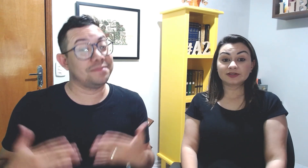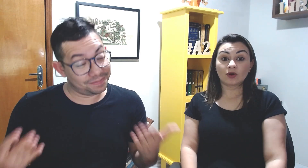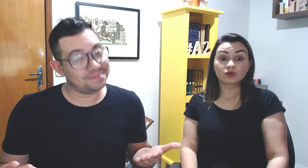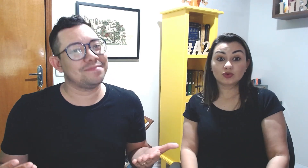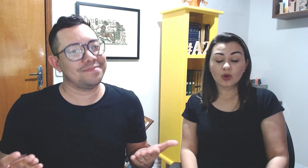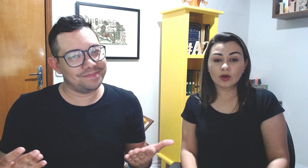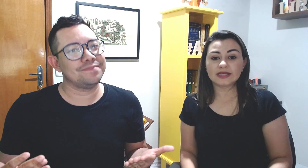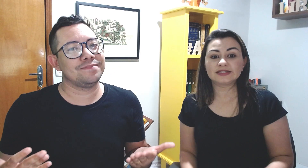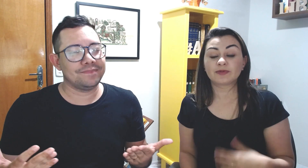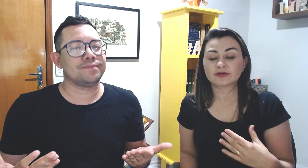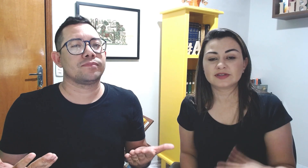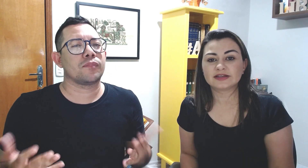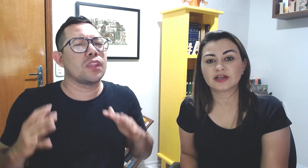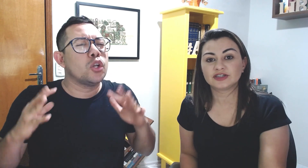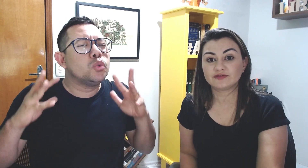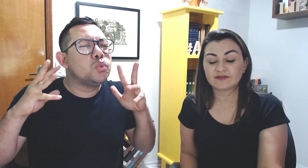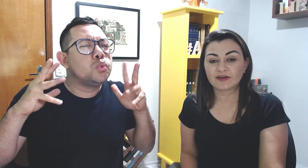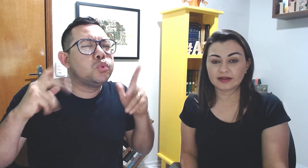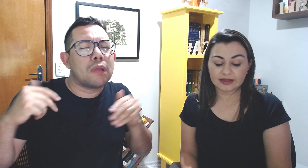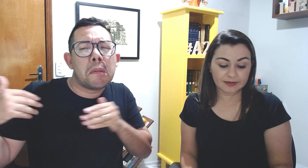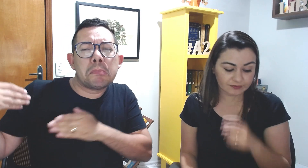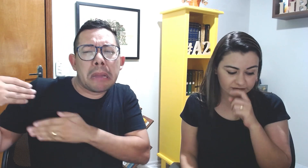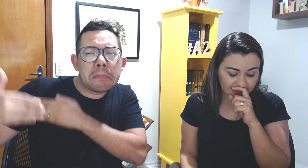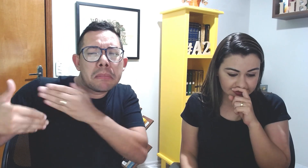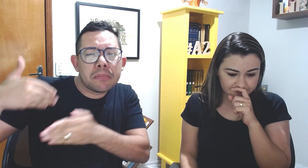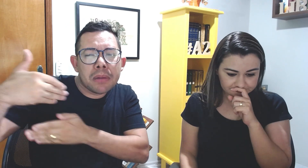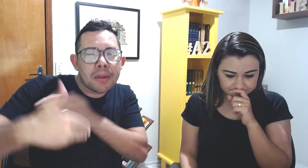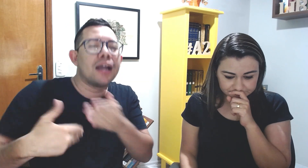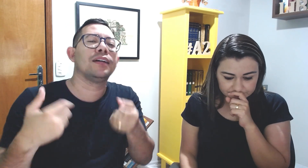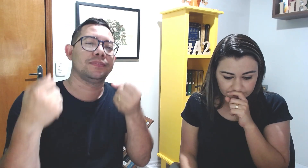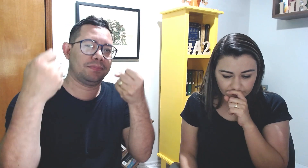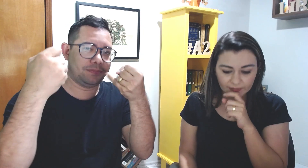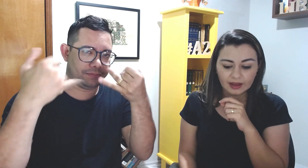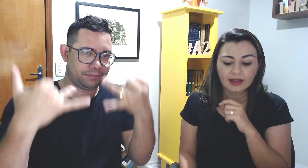Então, pessoal, todo esse processo que a gente vem falando aqui para vocês,